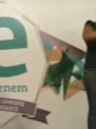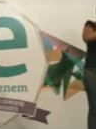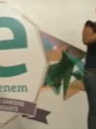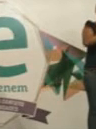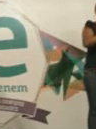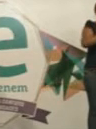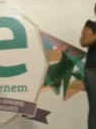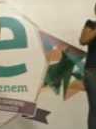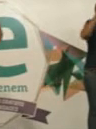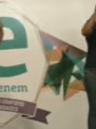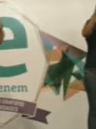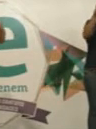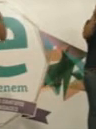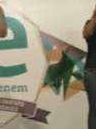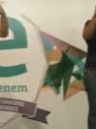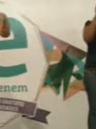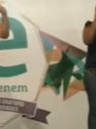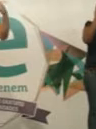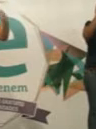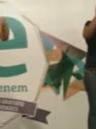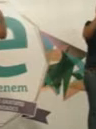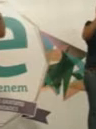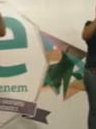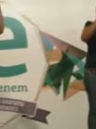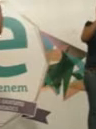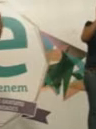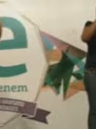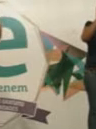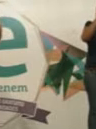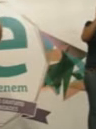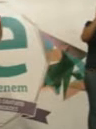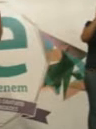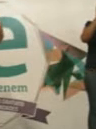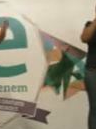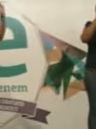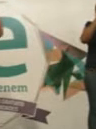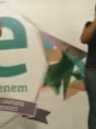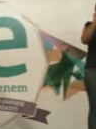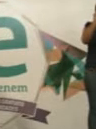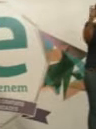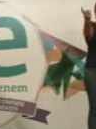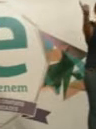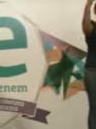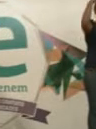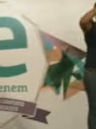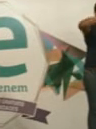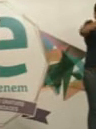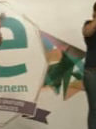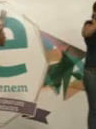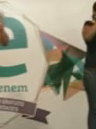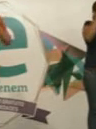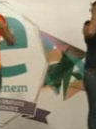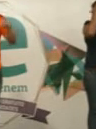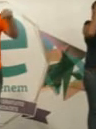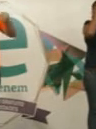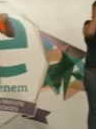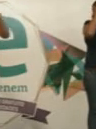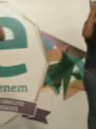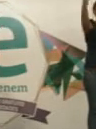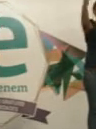cá. Porque se achava que com os imigrantes europeus, italianos, brancos, né, o país ia prosperar. Então você entende essa